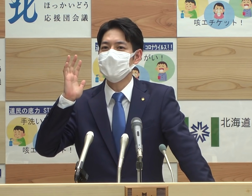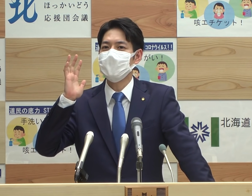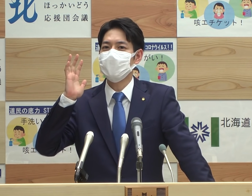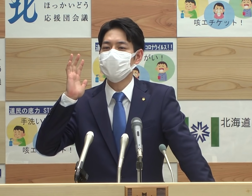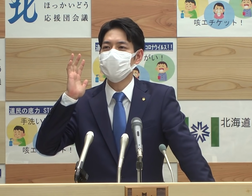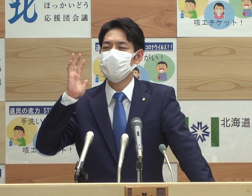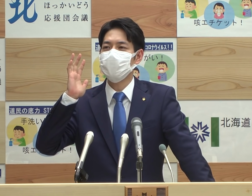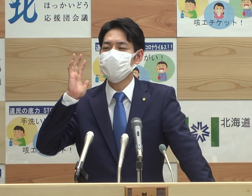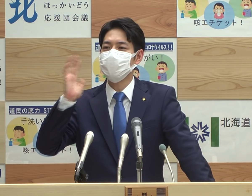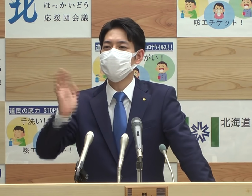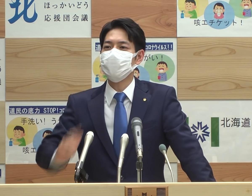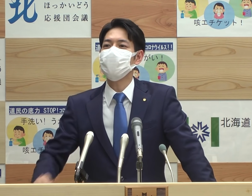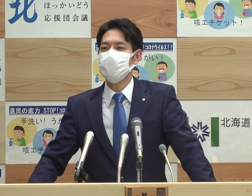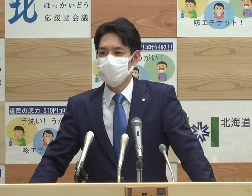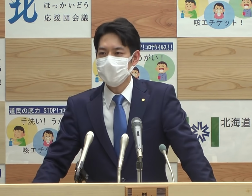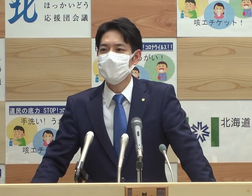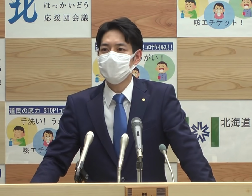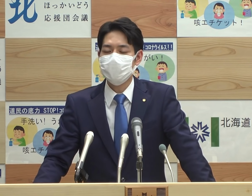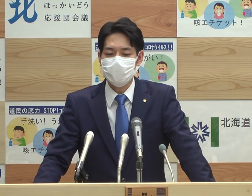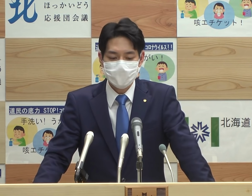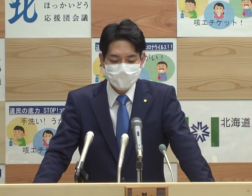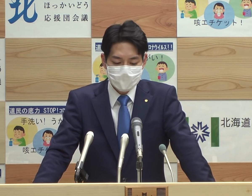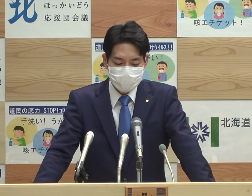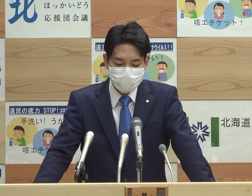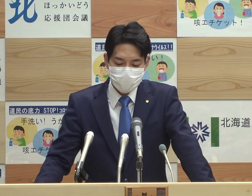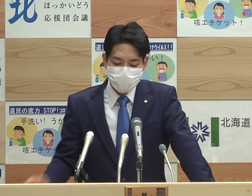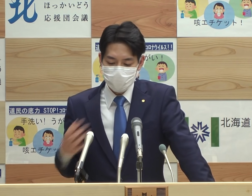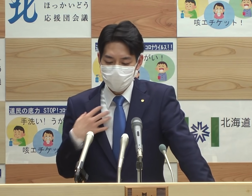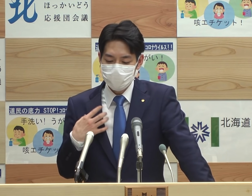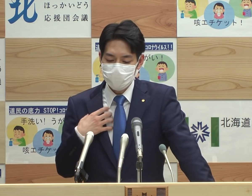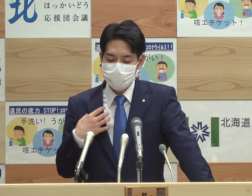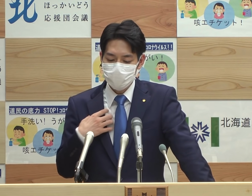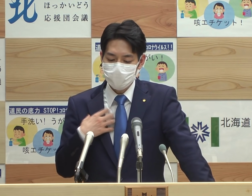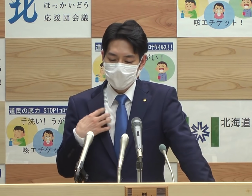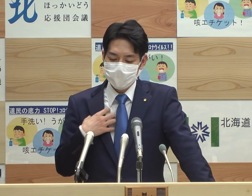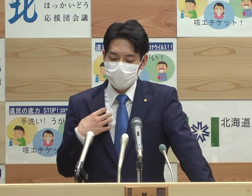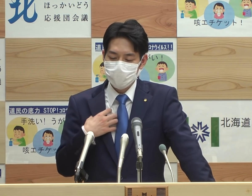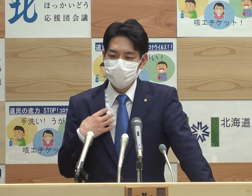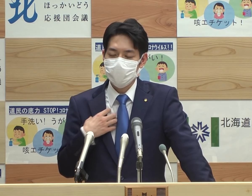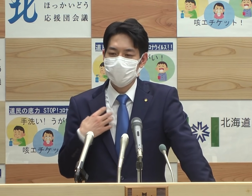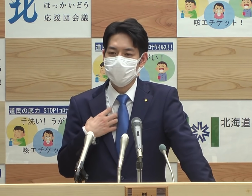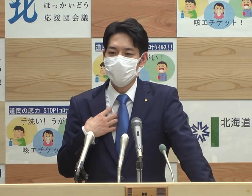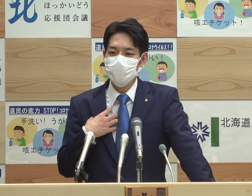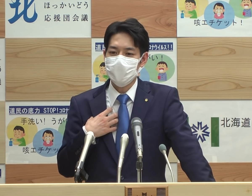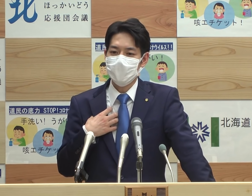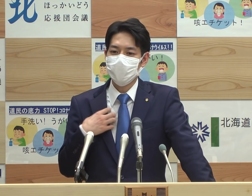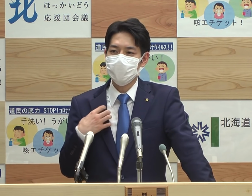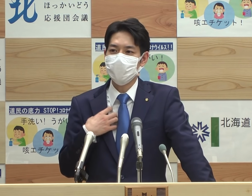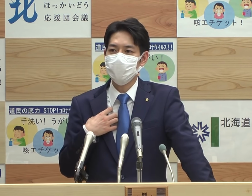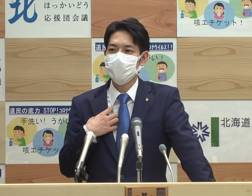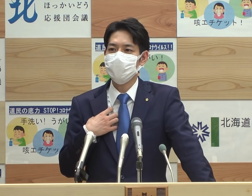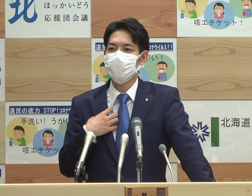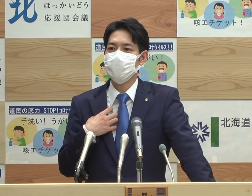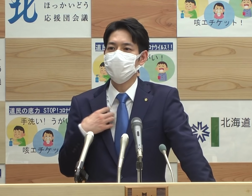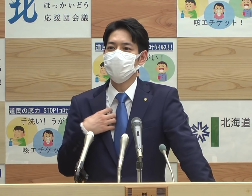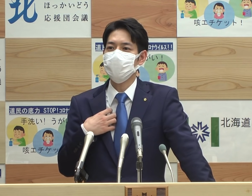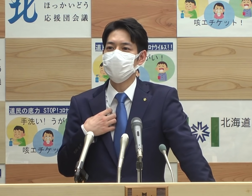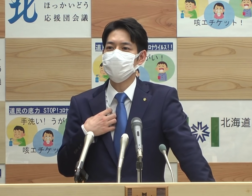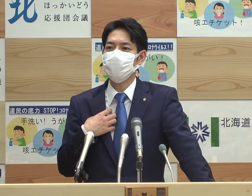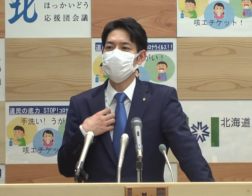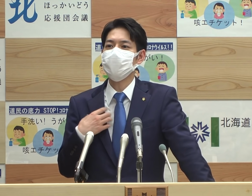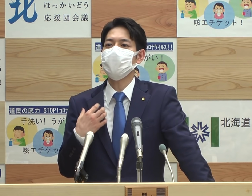は、お話をされてないわけです。ですからその点は我々国の判断を待ってたらもしかしたらす